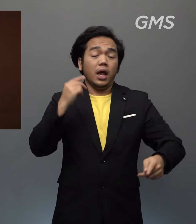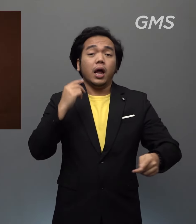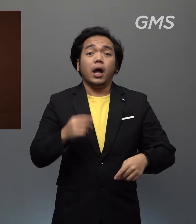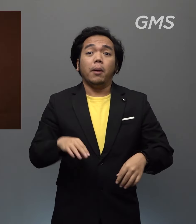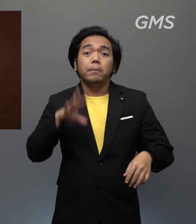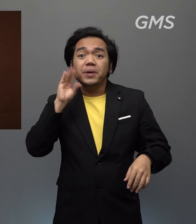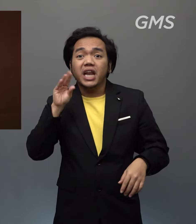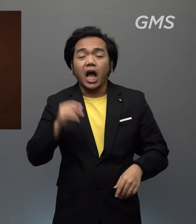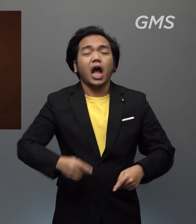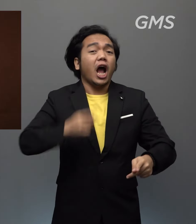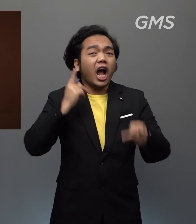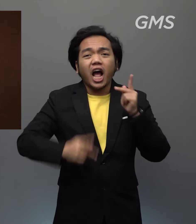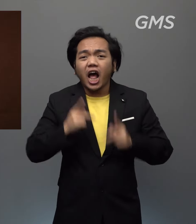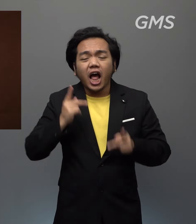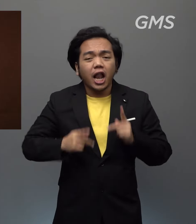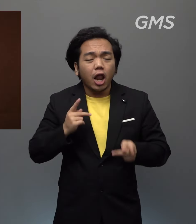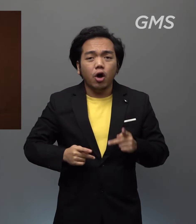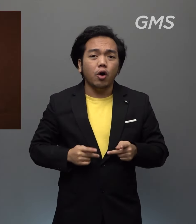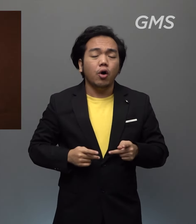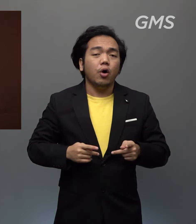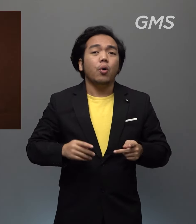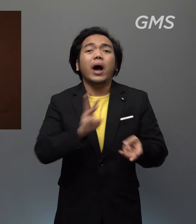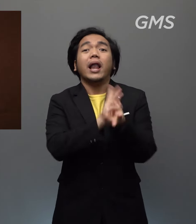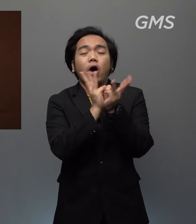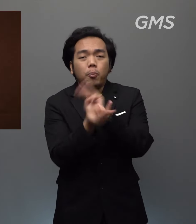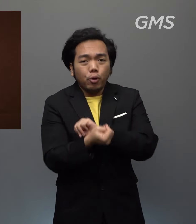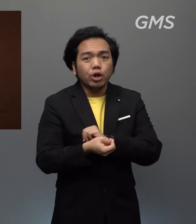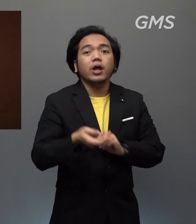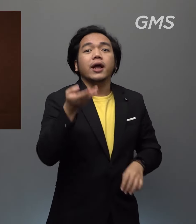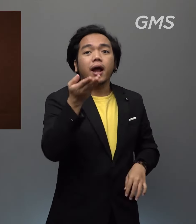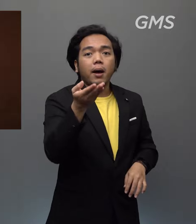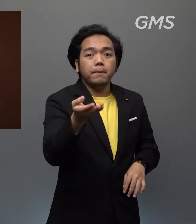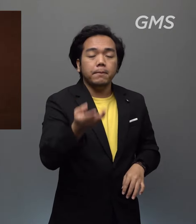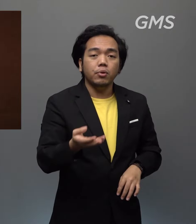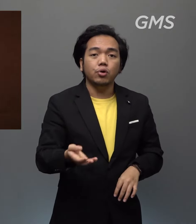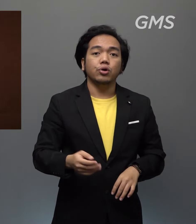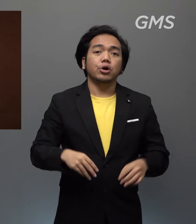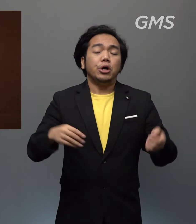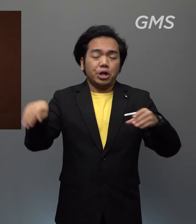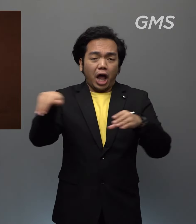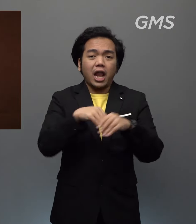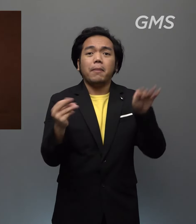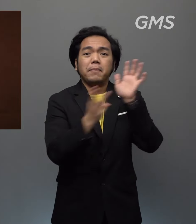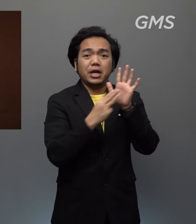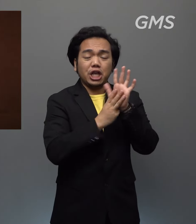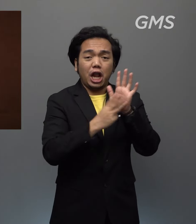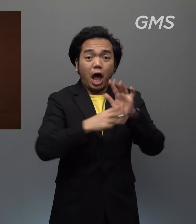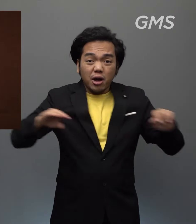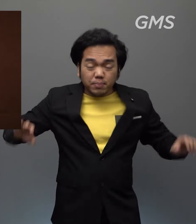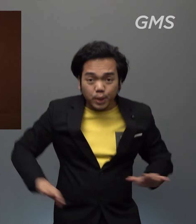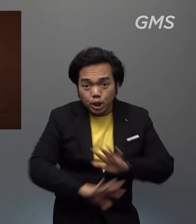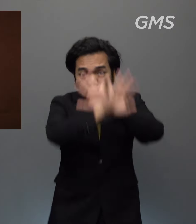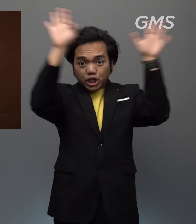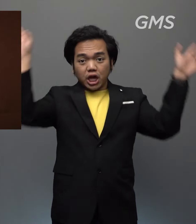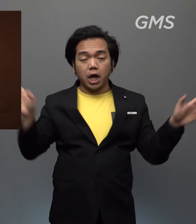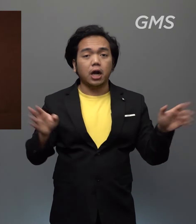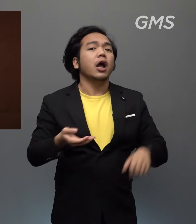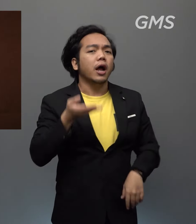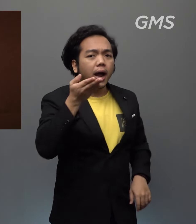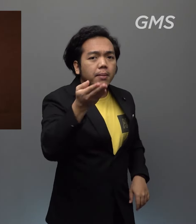dalam kondisi terpuruk, kamu adalah pahlawan yang gagah berani. Dan aku akan memakai kamu